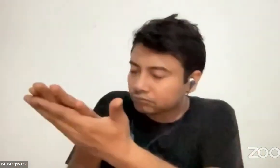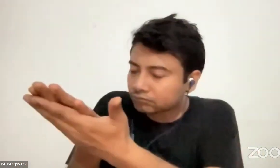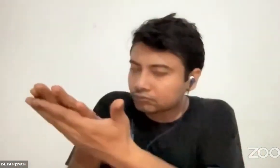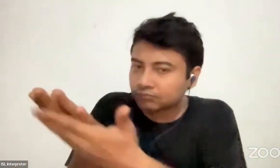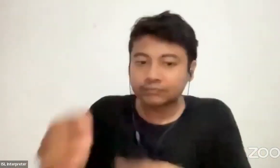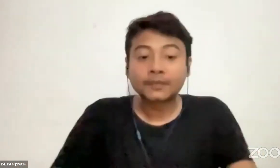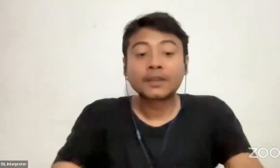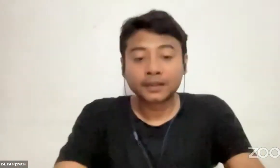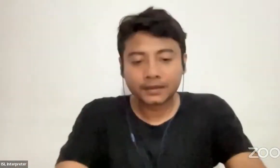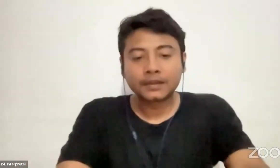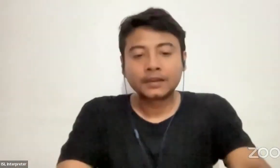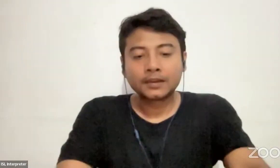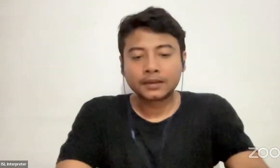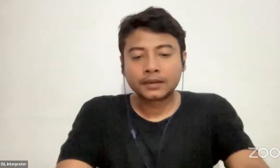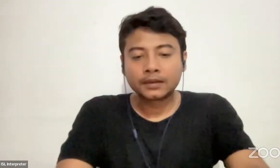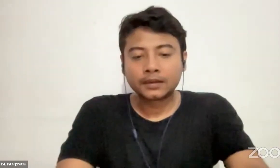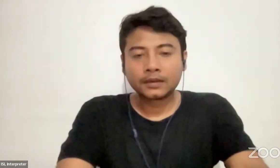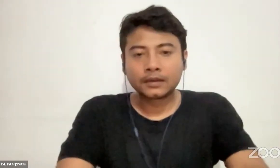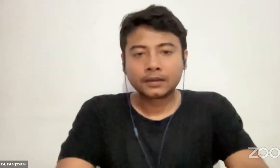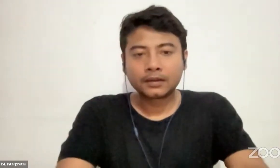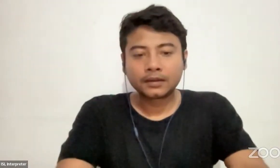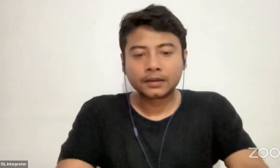डिजायर ट्री,